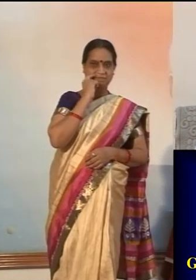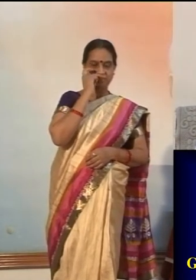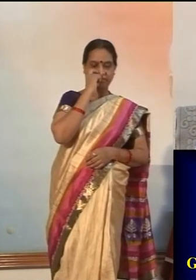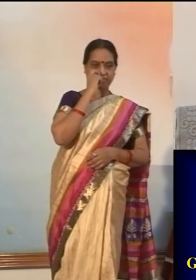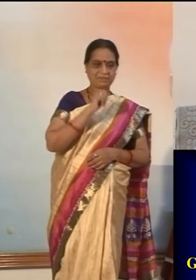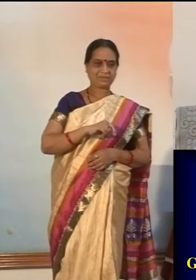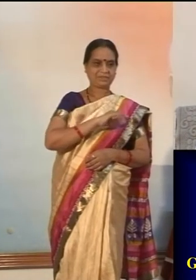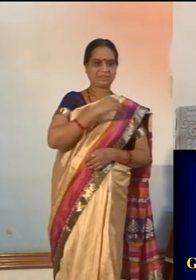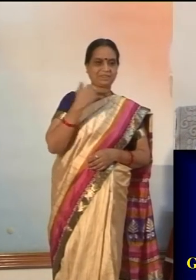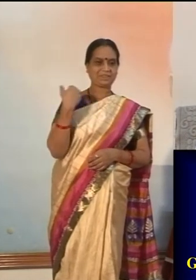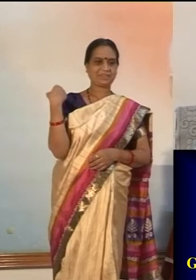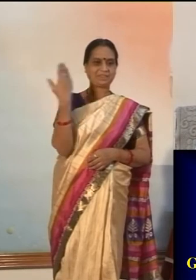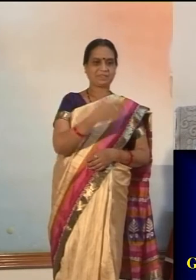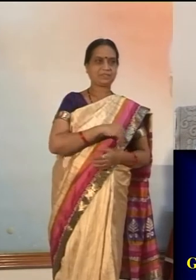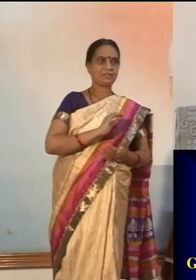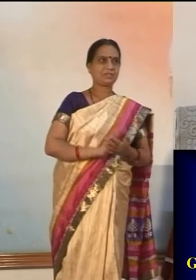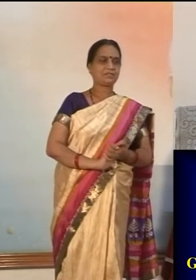हमारे दोस्त